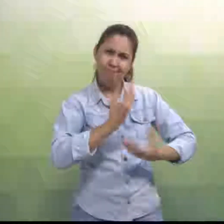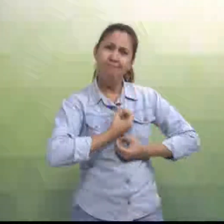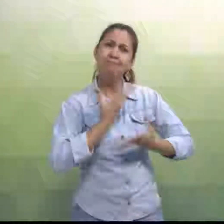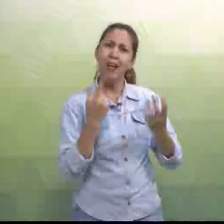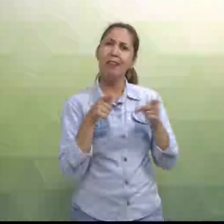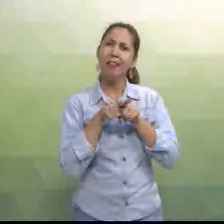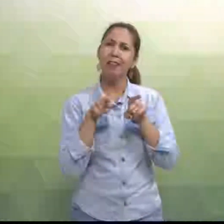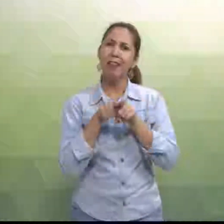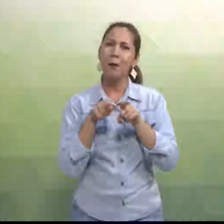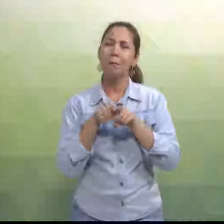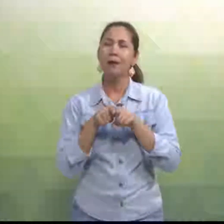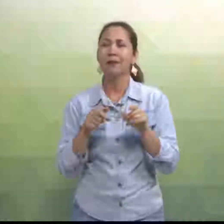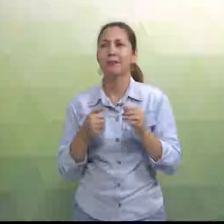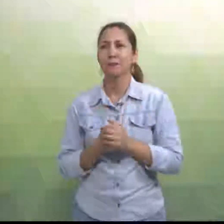capaz também de se expressar.